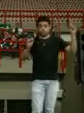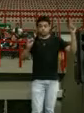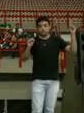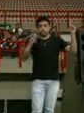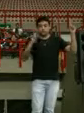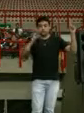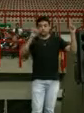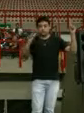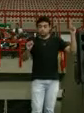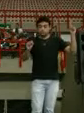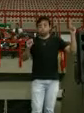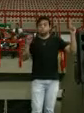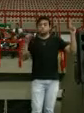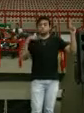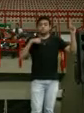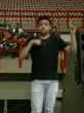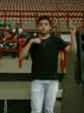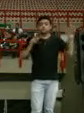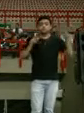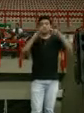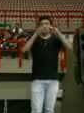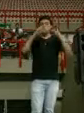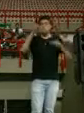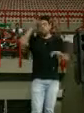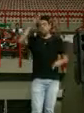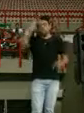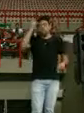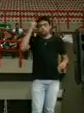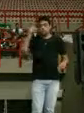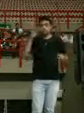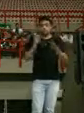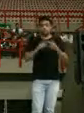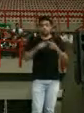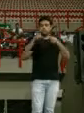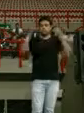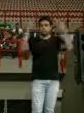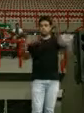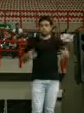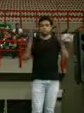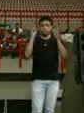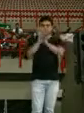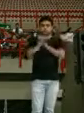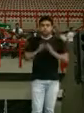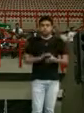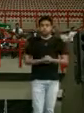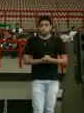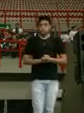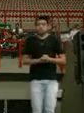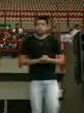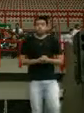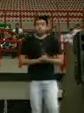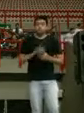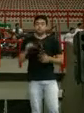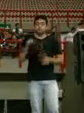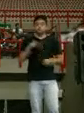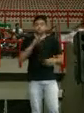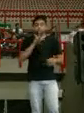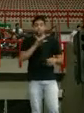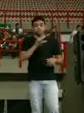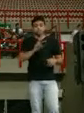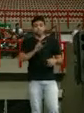raiz da densidade. Então não pode esquecer isso. Agora vamos fazer a questão, o que ele pede? Gente, se esse L